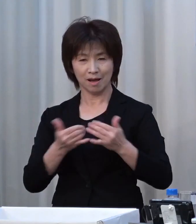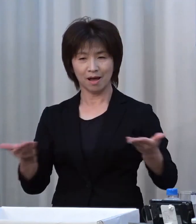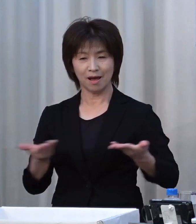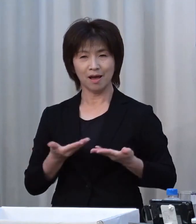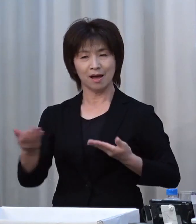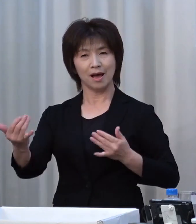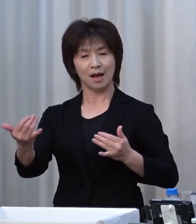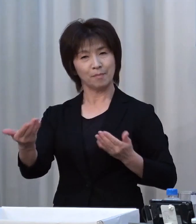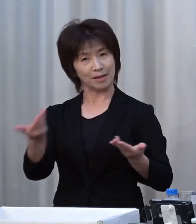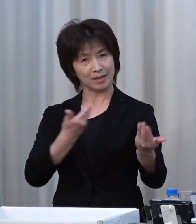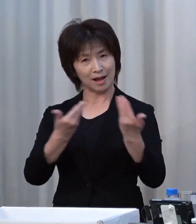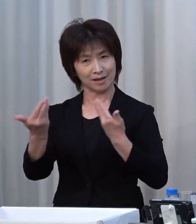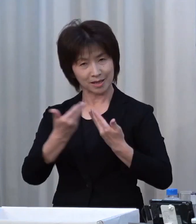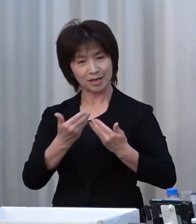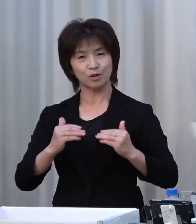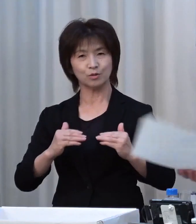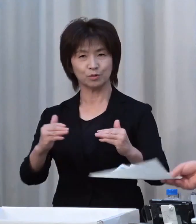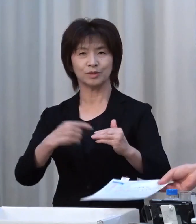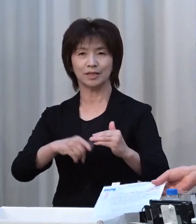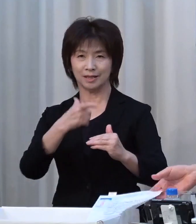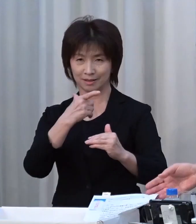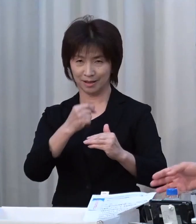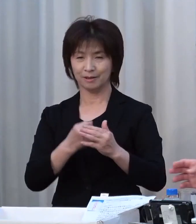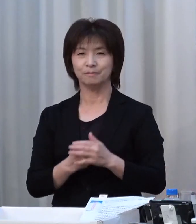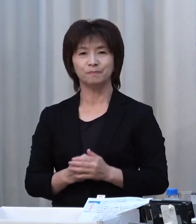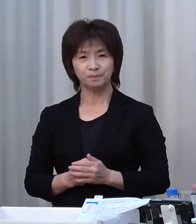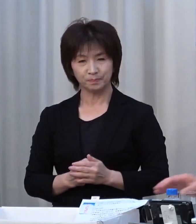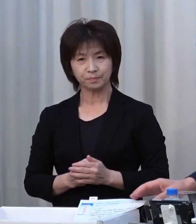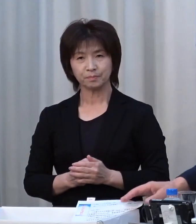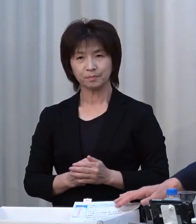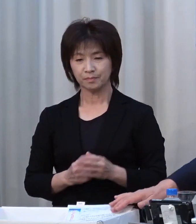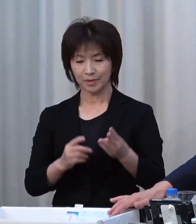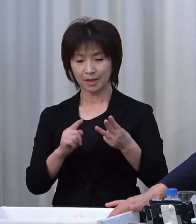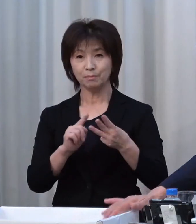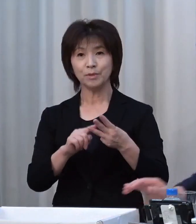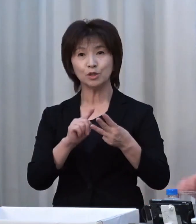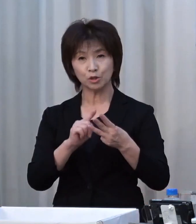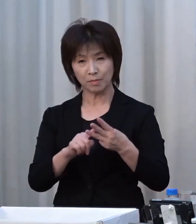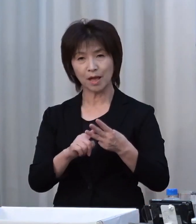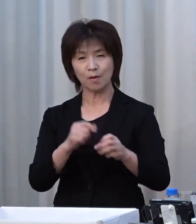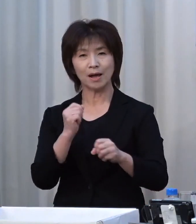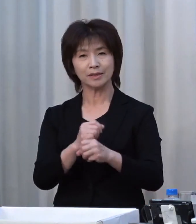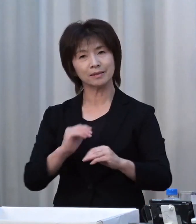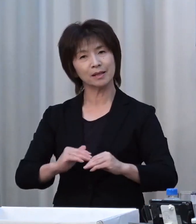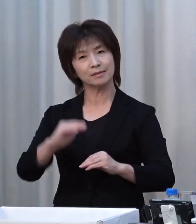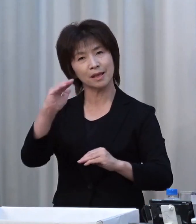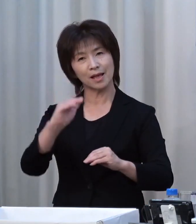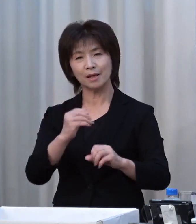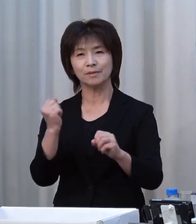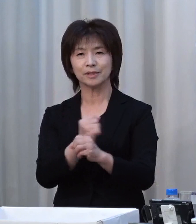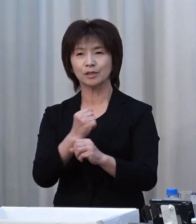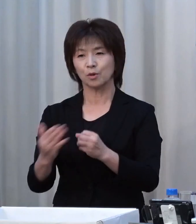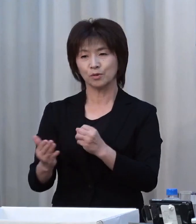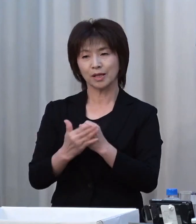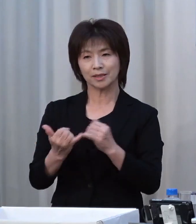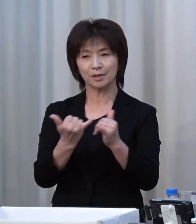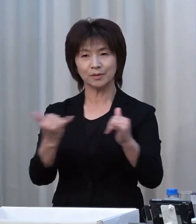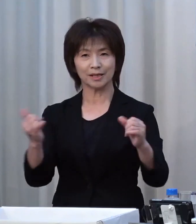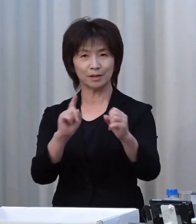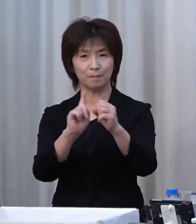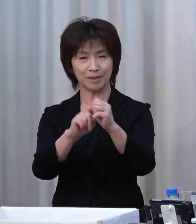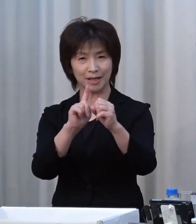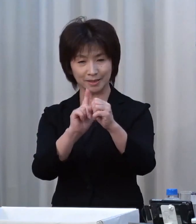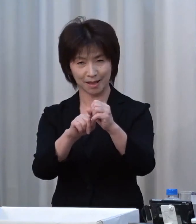き方の推進等に取り組んでまいります。3つ目は生産性の高い産業に支えられる社会を目指